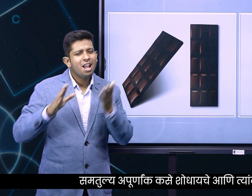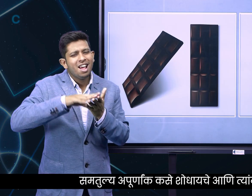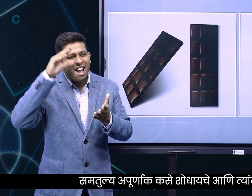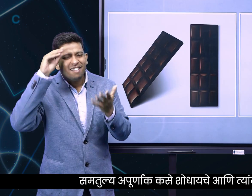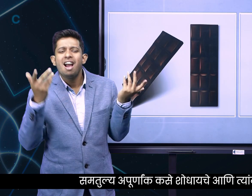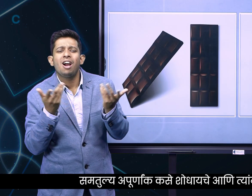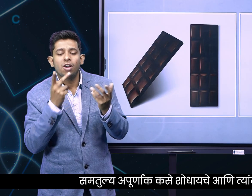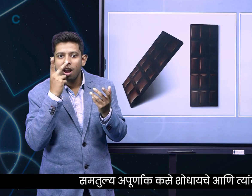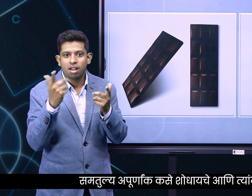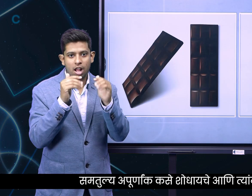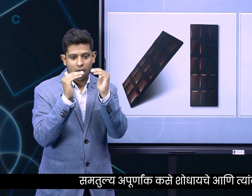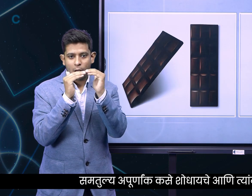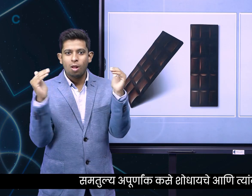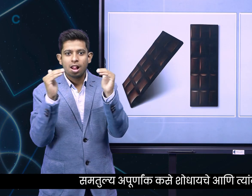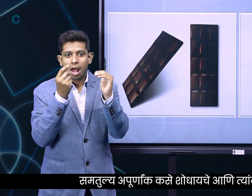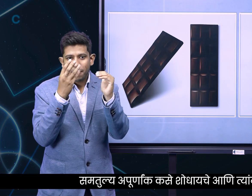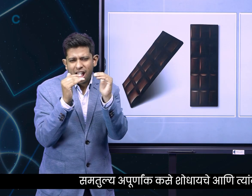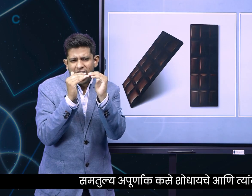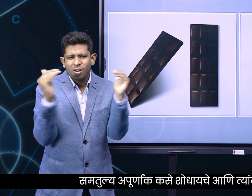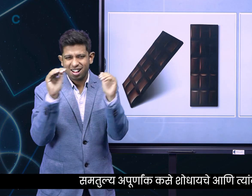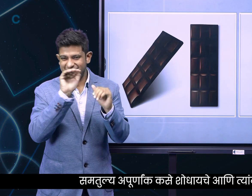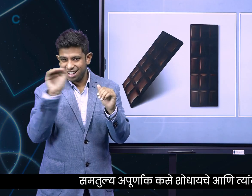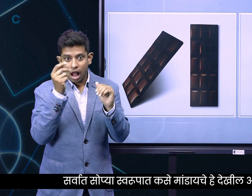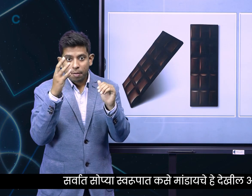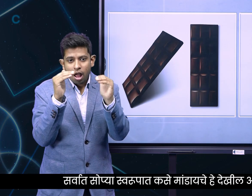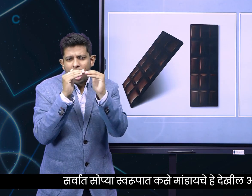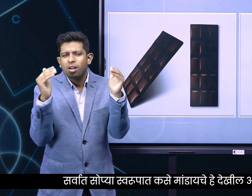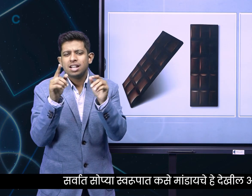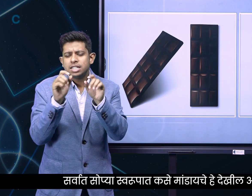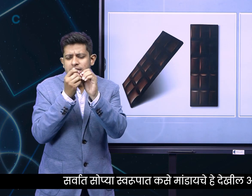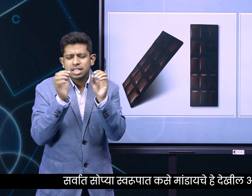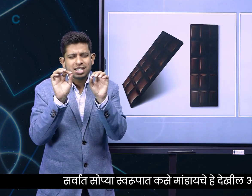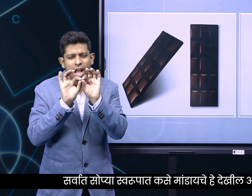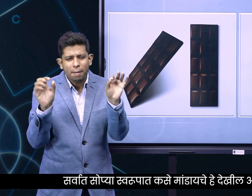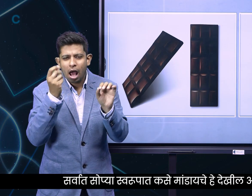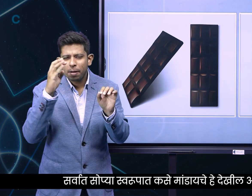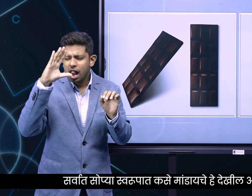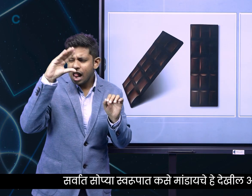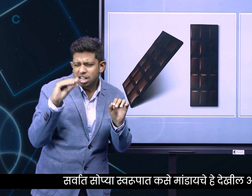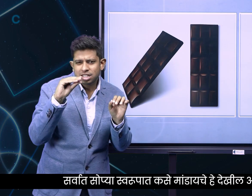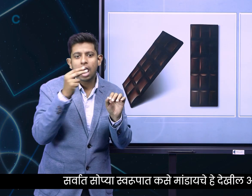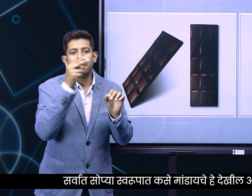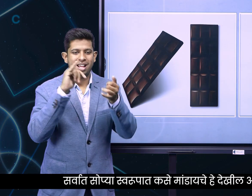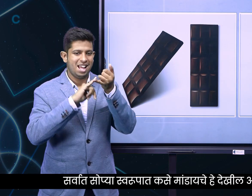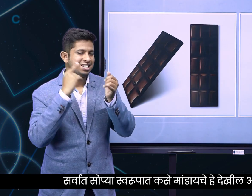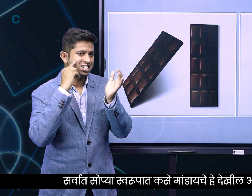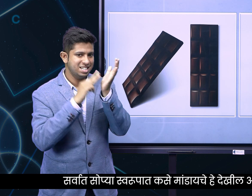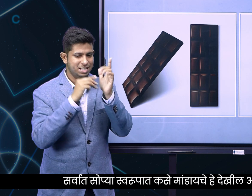समतुल्य अपूर्णांक कसे शोधायचे आणि त्यांना त्यांच्या सर्वात सोप्या स्वरूपात कसे मांडायचे हे देखील आपण शिकलो.